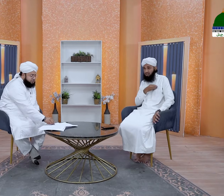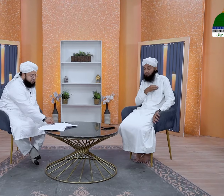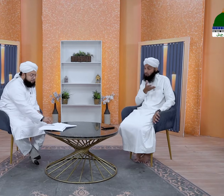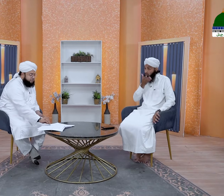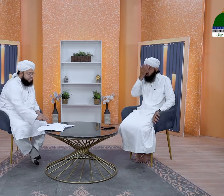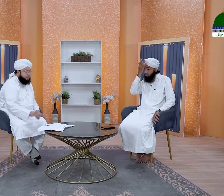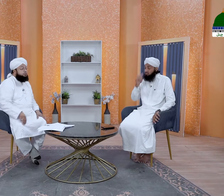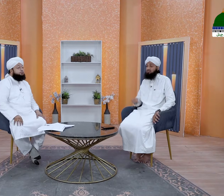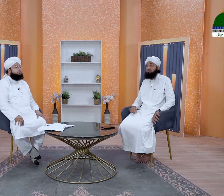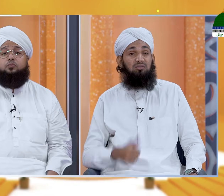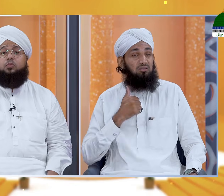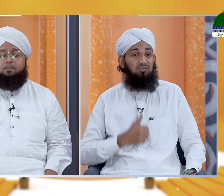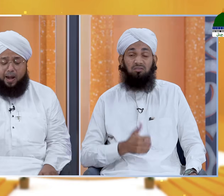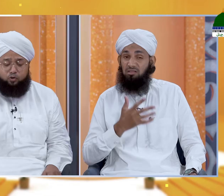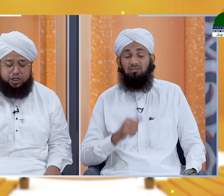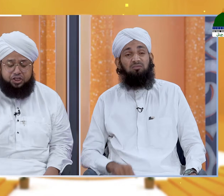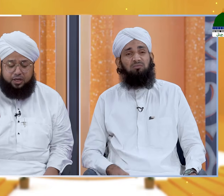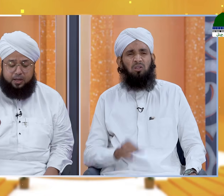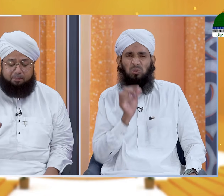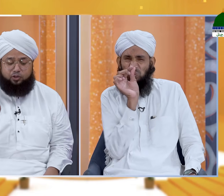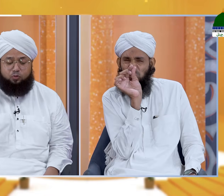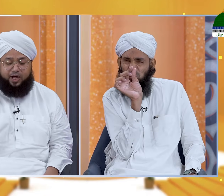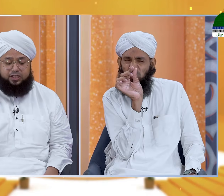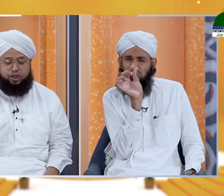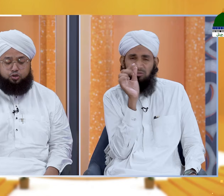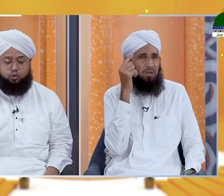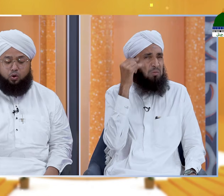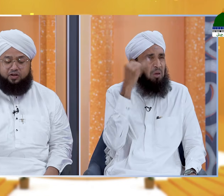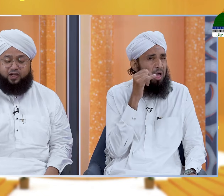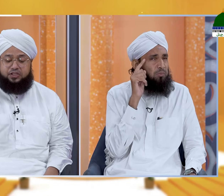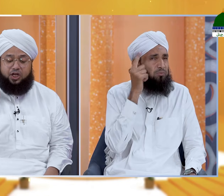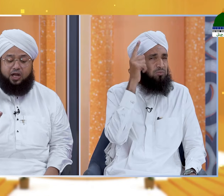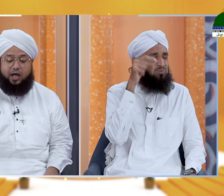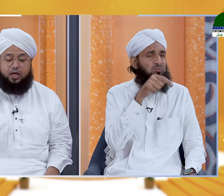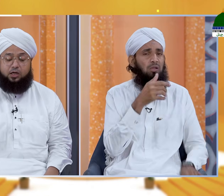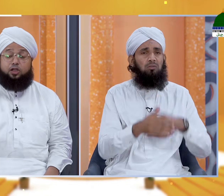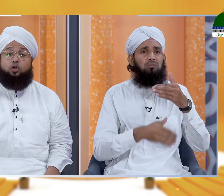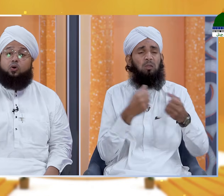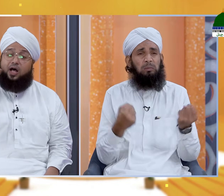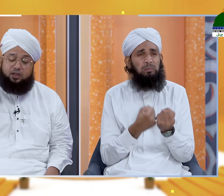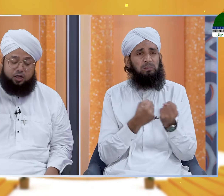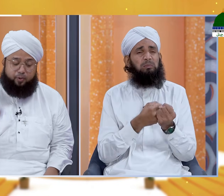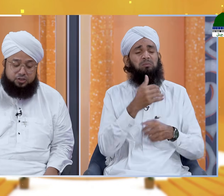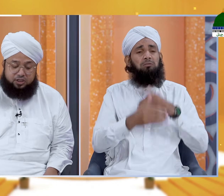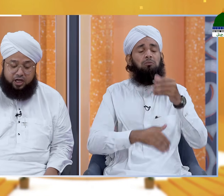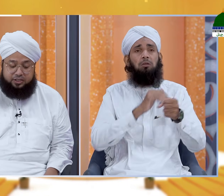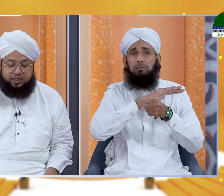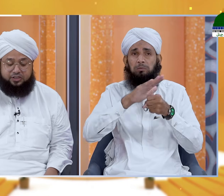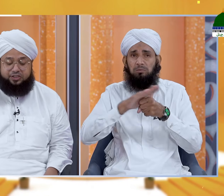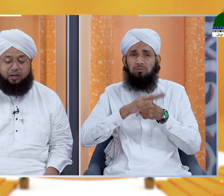سکتے. معمولی سی بدگمانی سے شروع ہونے والا جھگڑا قتل و غارت تک پہنچ سکتا ہے، جس کا سلسلہ